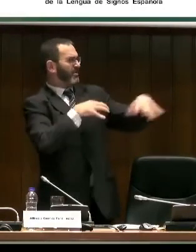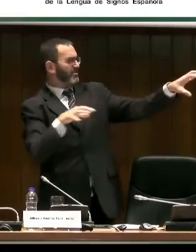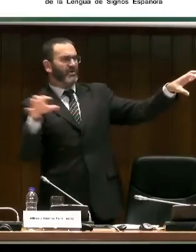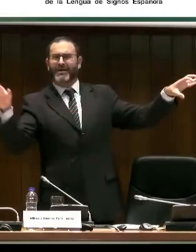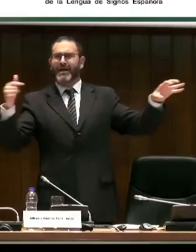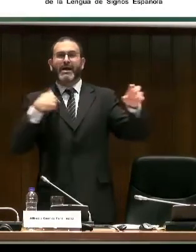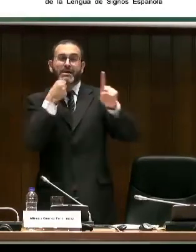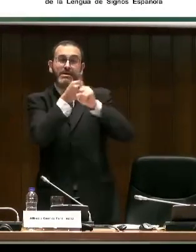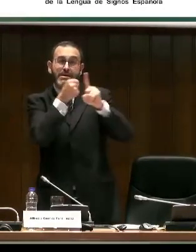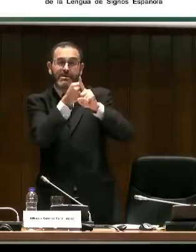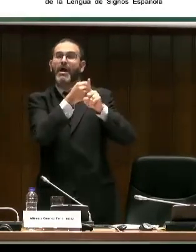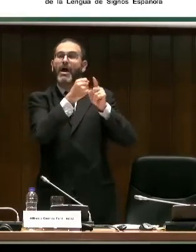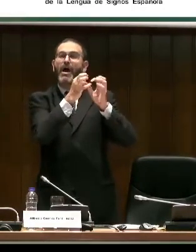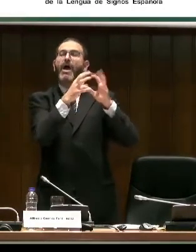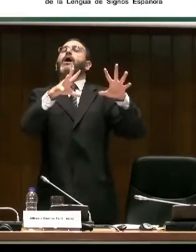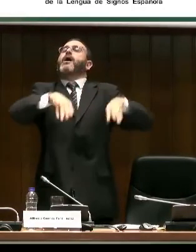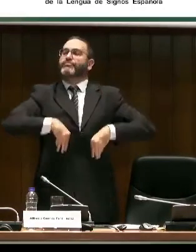Vemos que